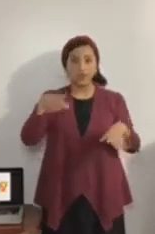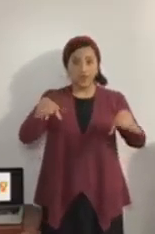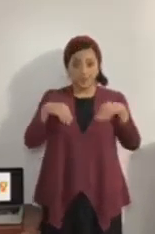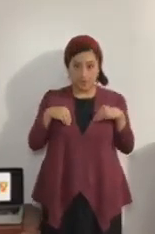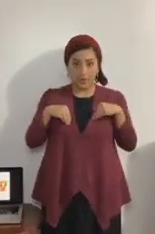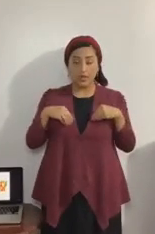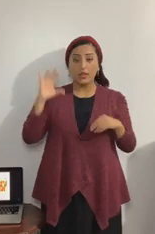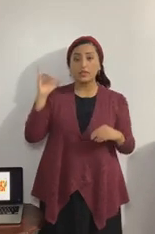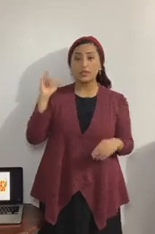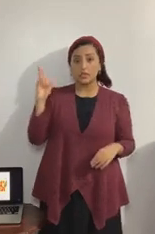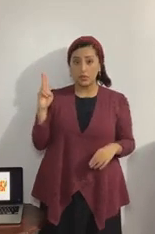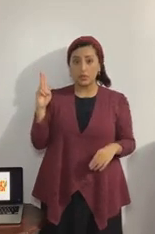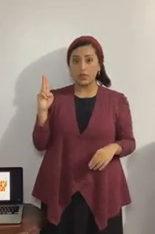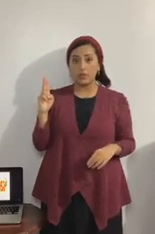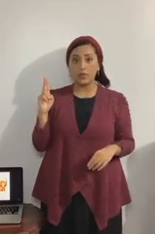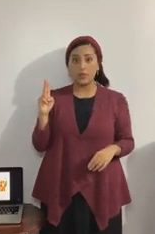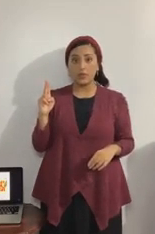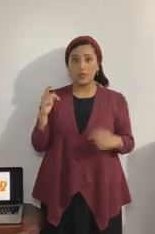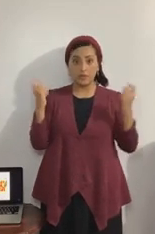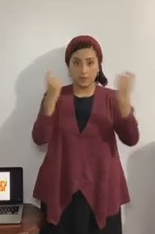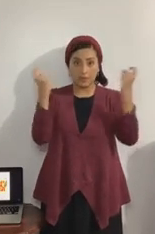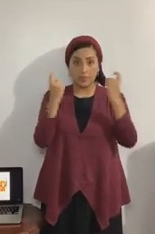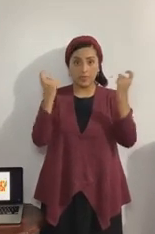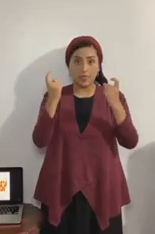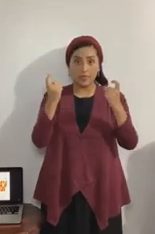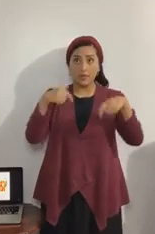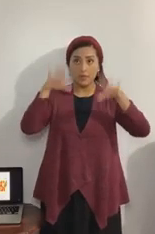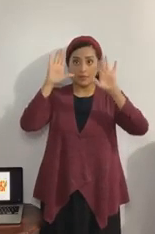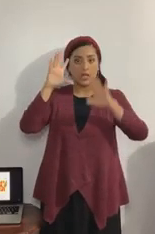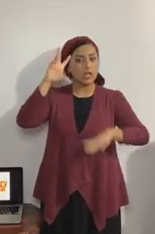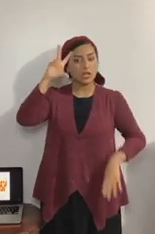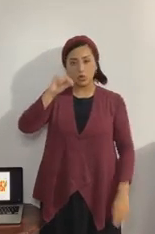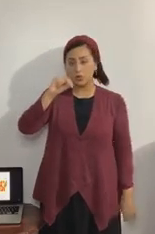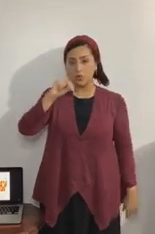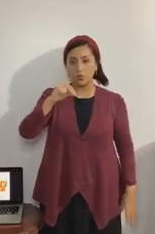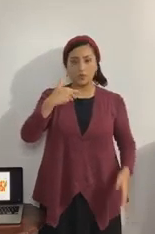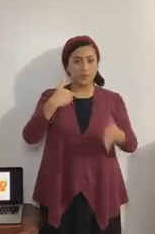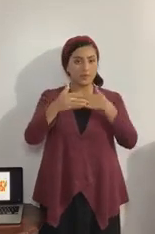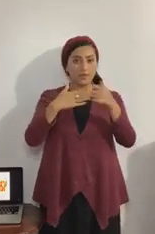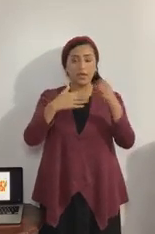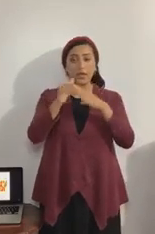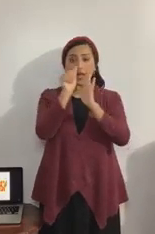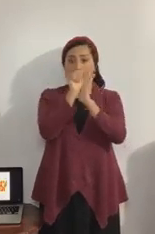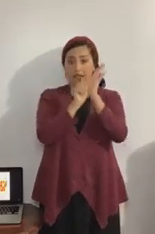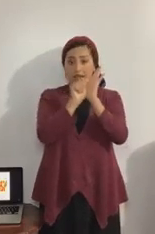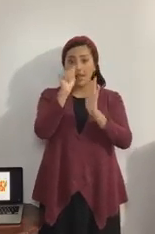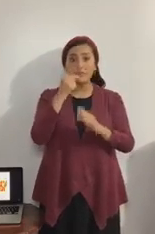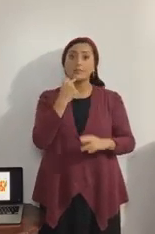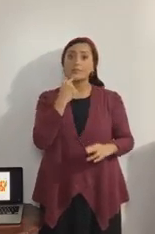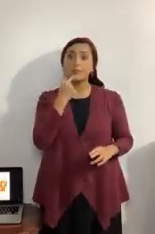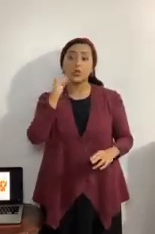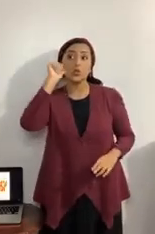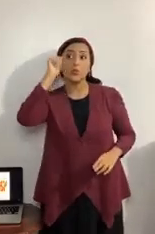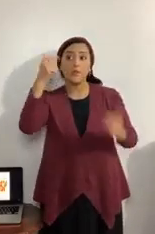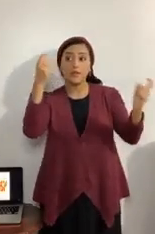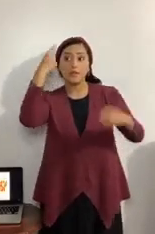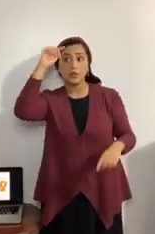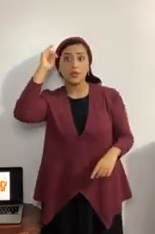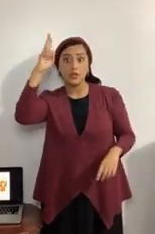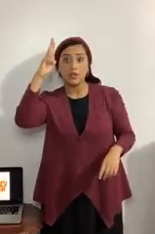Yahweh este sacrificio? Claro que no. Aunque Aarón dijo, mañana será fiesta para Yahweh. Yahweh no